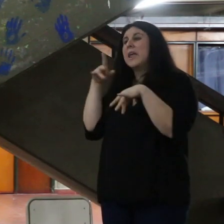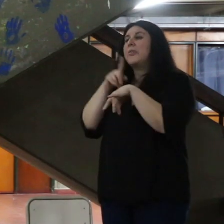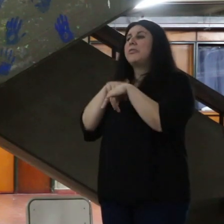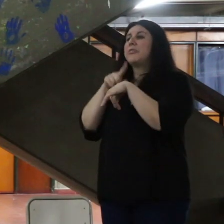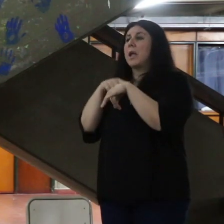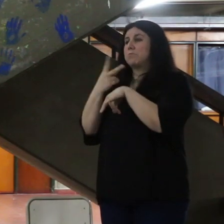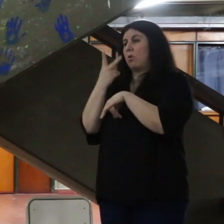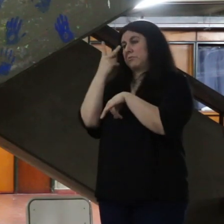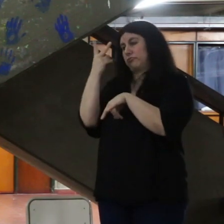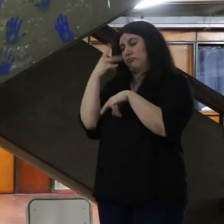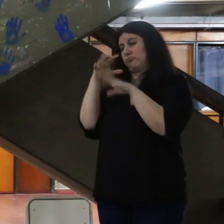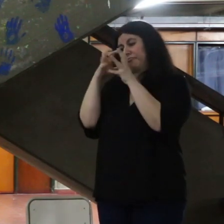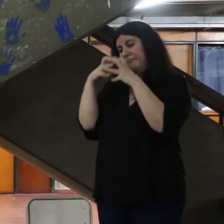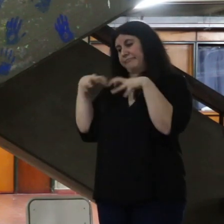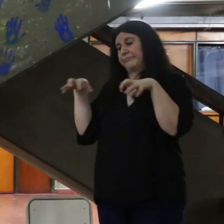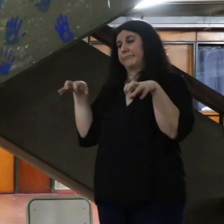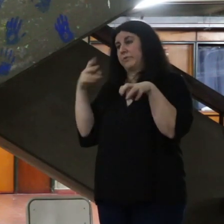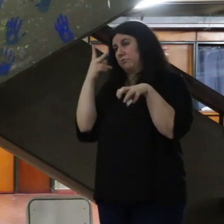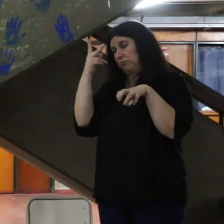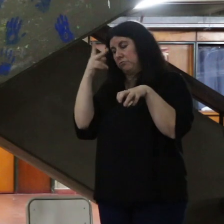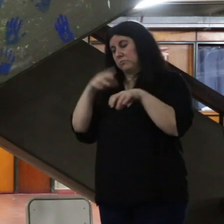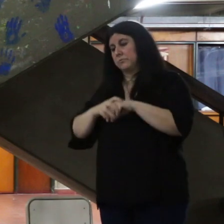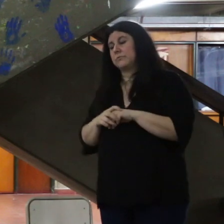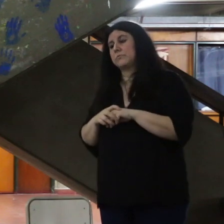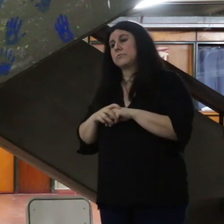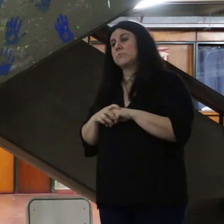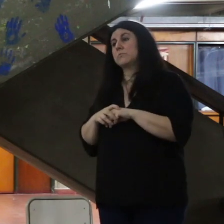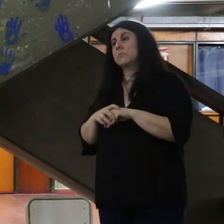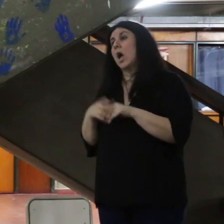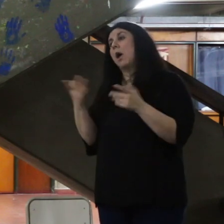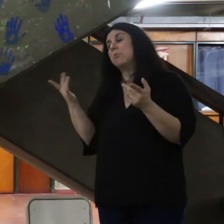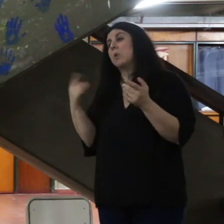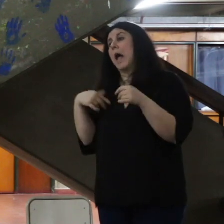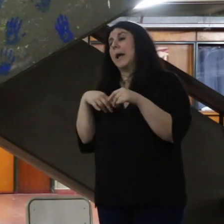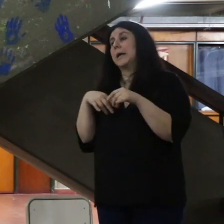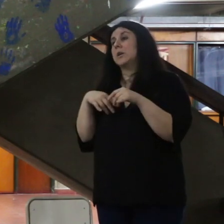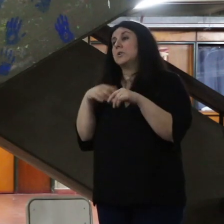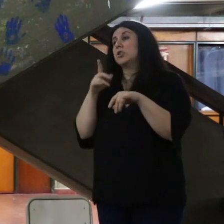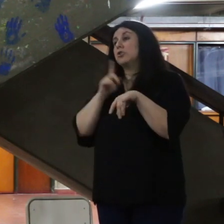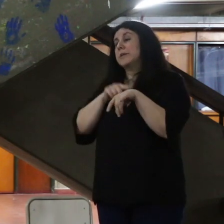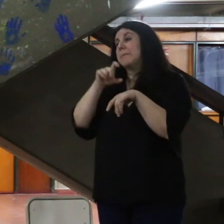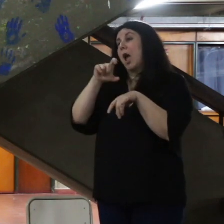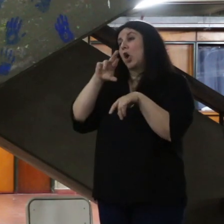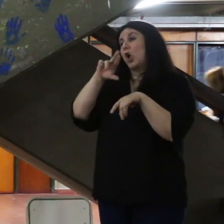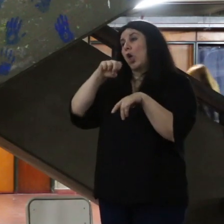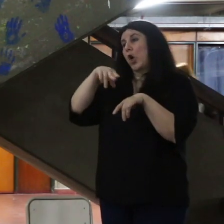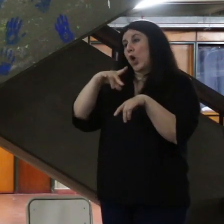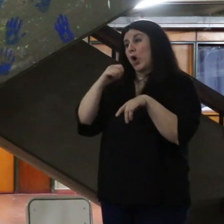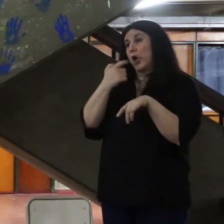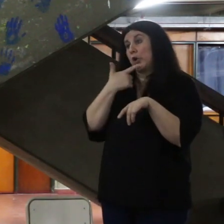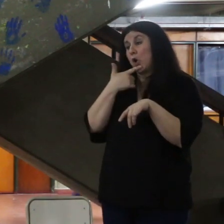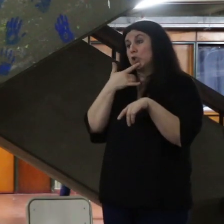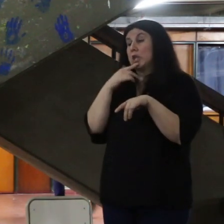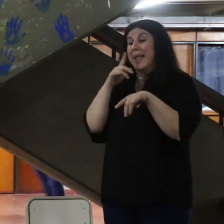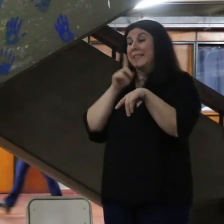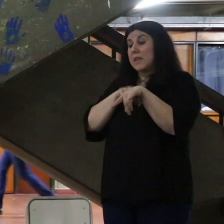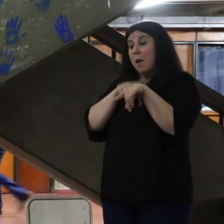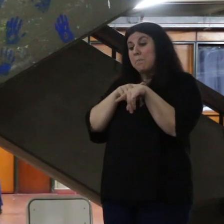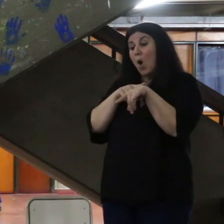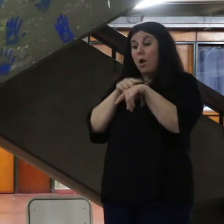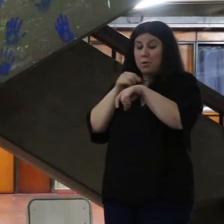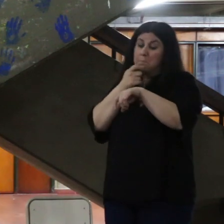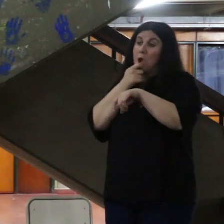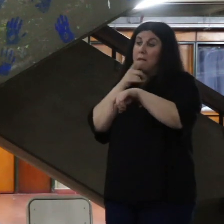dos dimensiones, el tiempo. ¿Sí? Una dimensión, cronos, el tiempo que se mide,